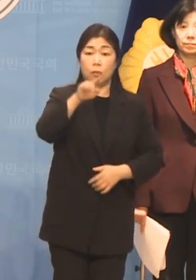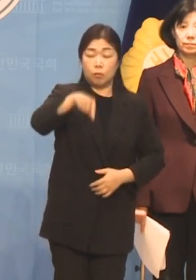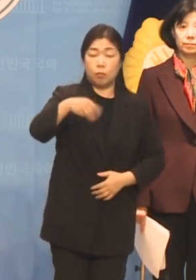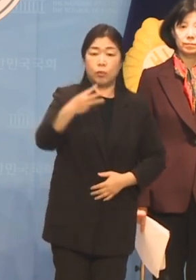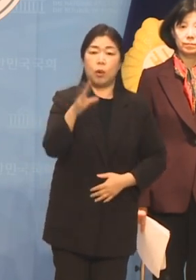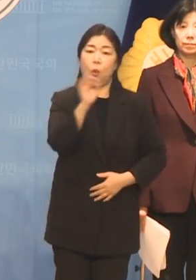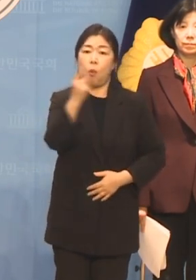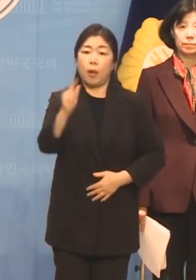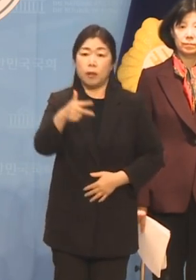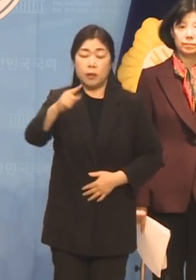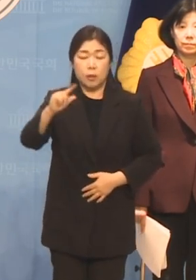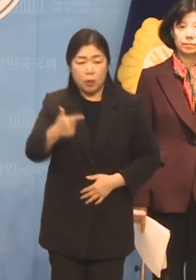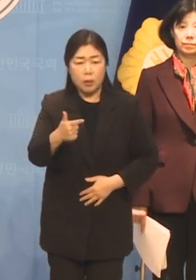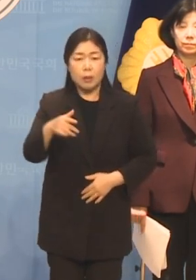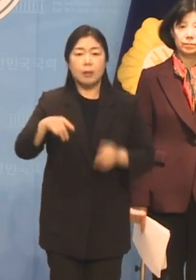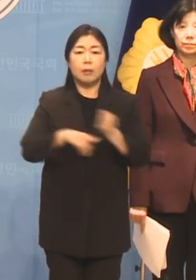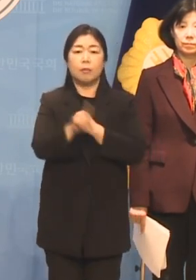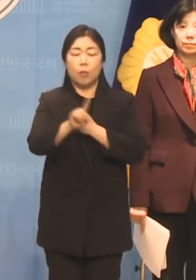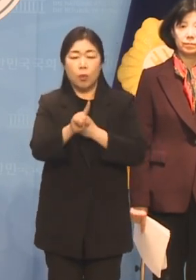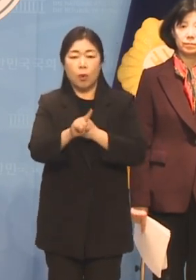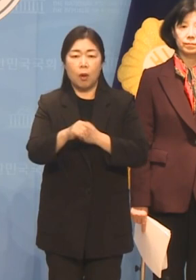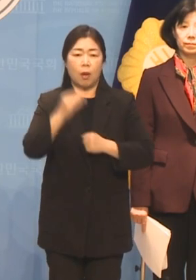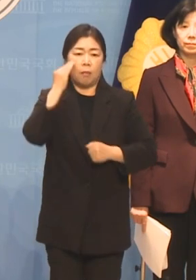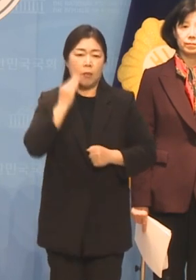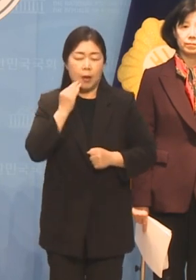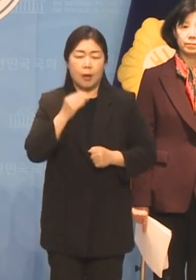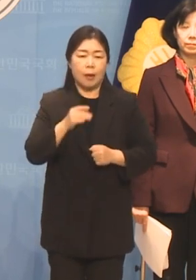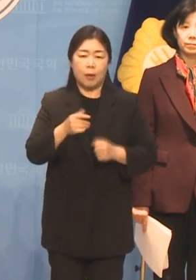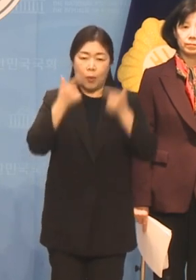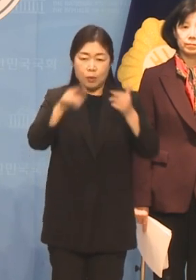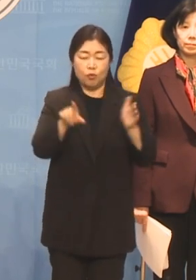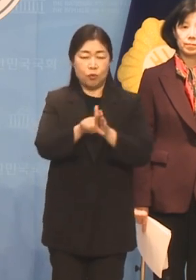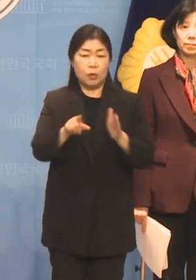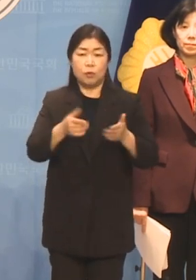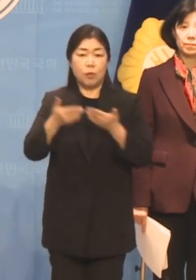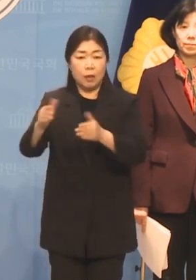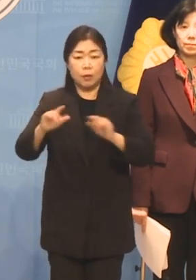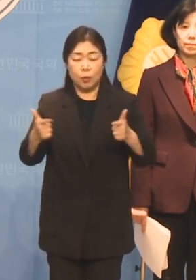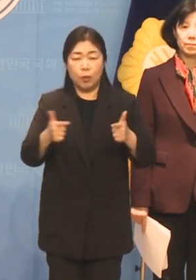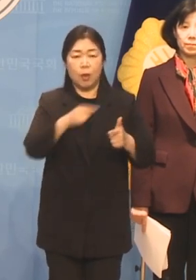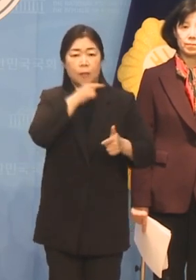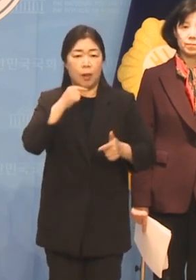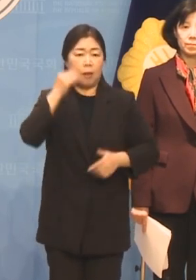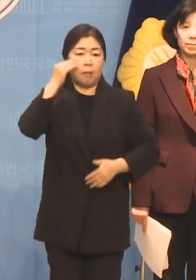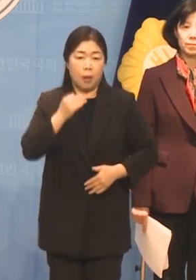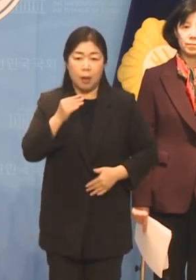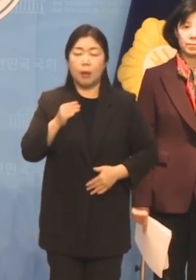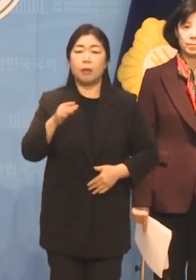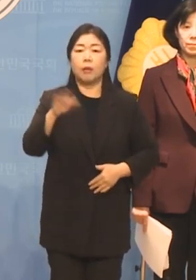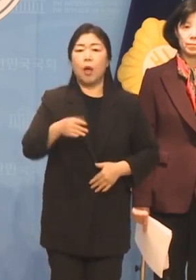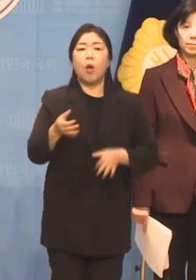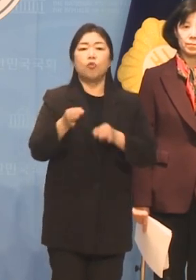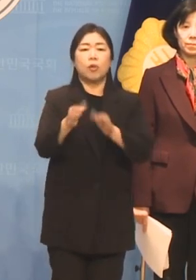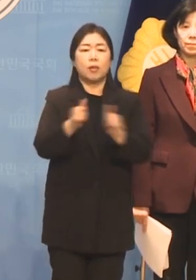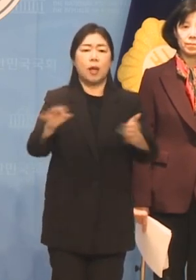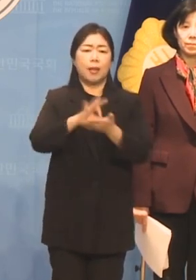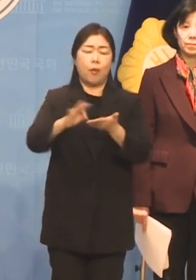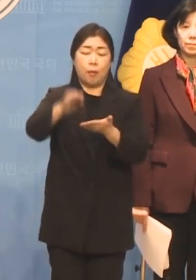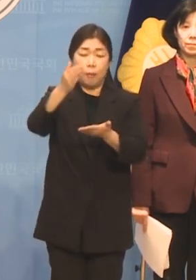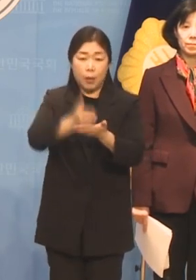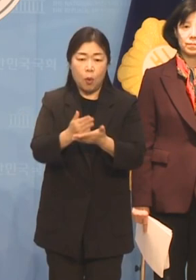판매사의 편향적인 개념 아니냐라는 논쟁을 먼저 말씀드리면서 제발 기사에 인용하실 때 투자자라고 쓰지